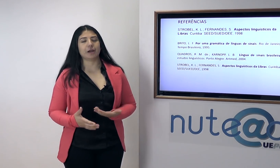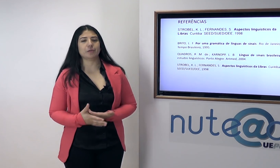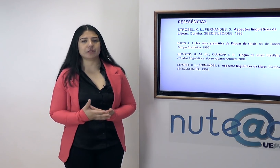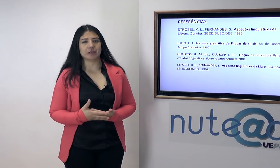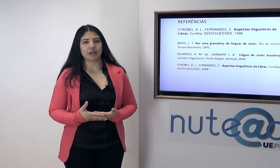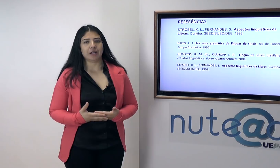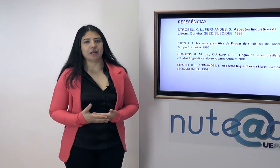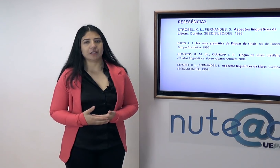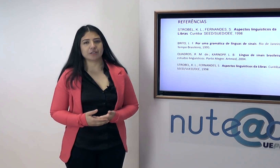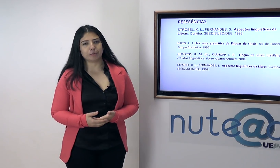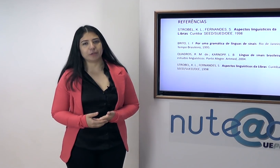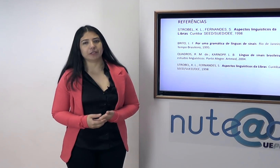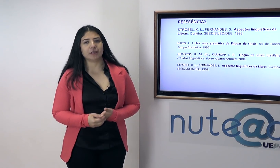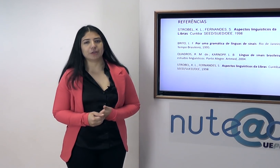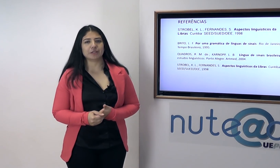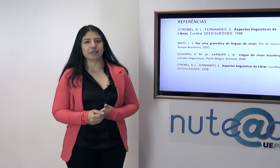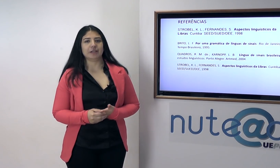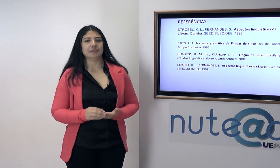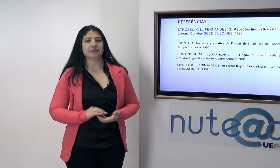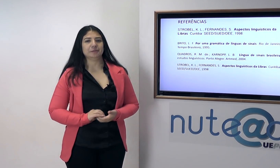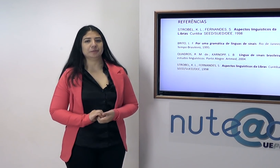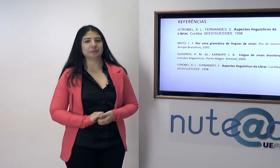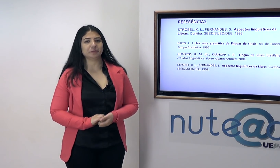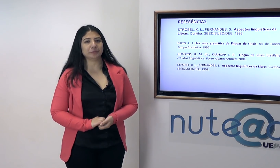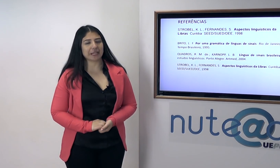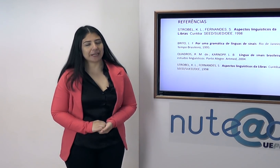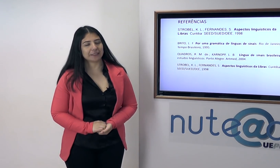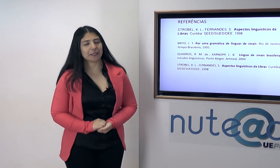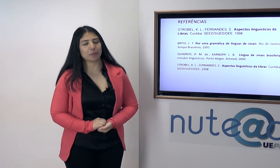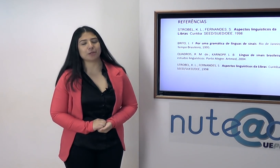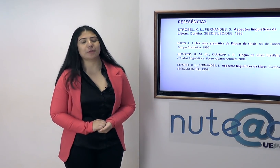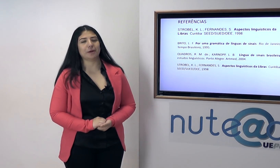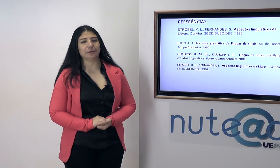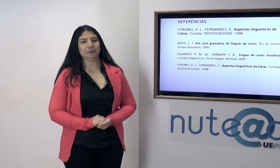para nós trabalharmos a disciplina e os sinais. Obrigada, até a próxima aula.